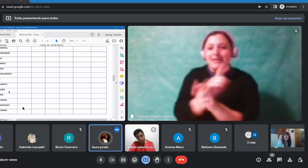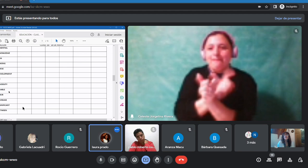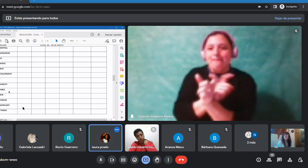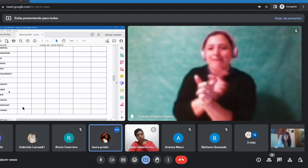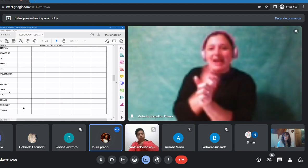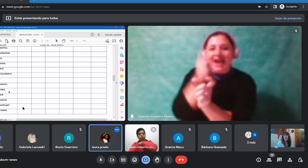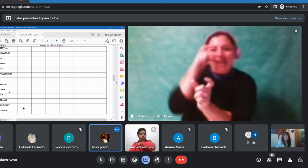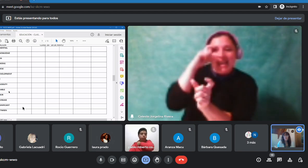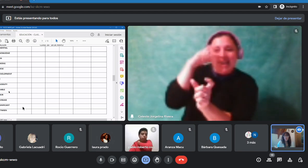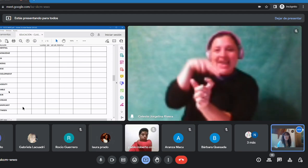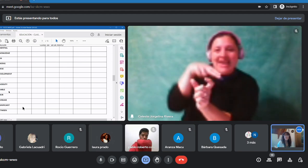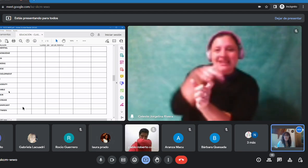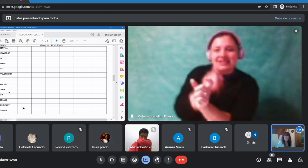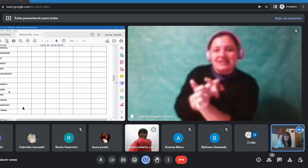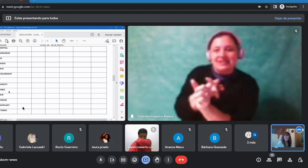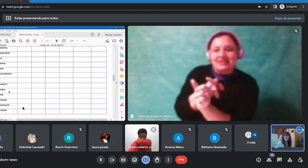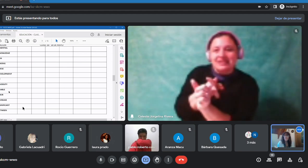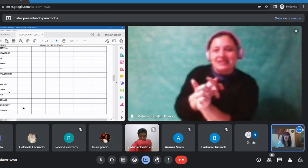verbo. En un verbo.